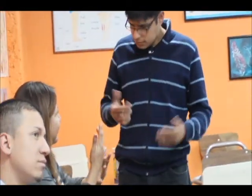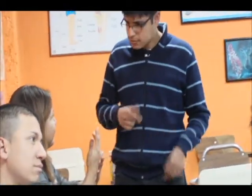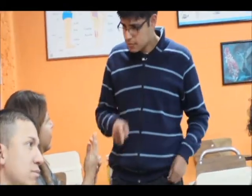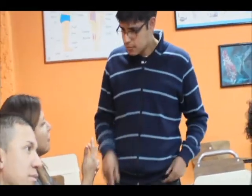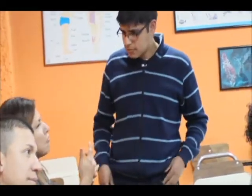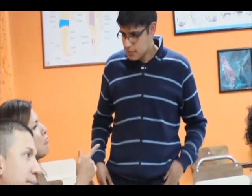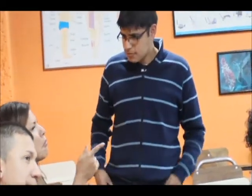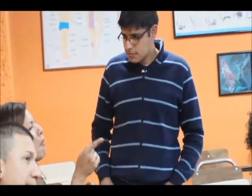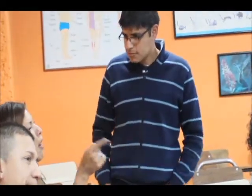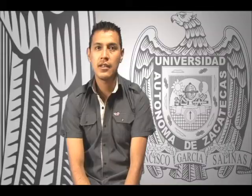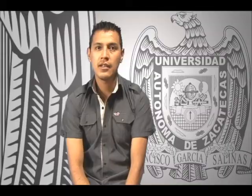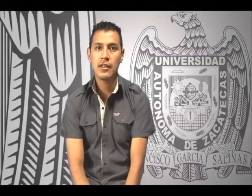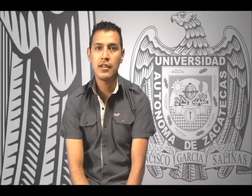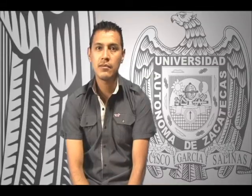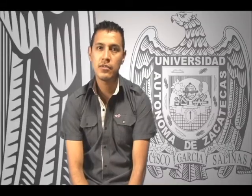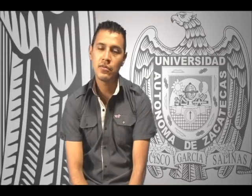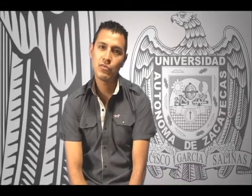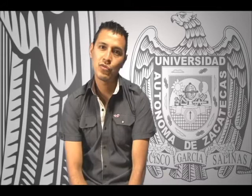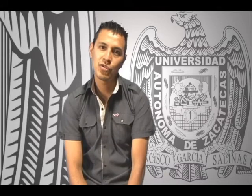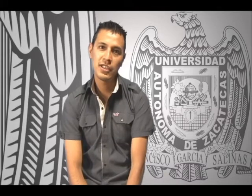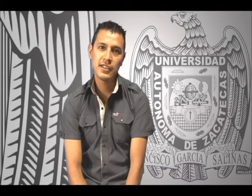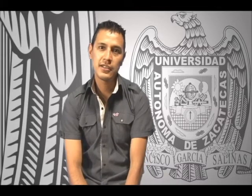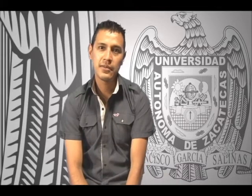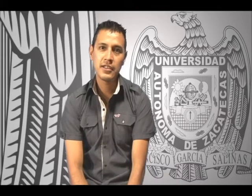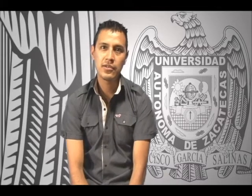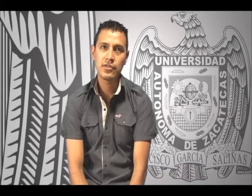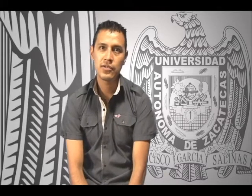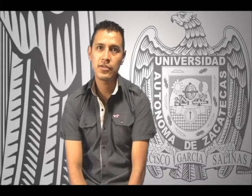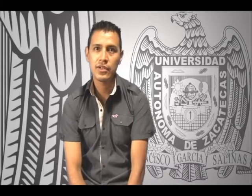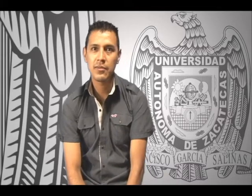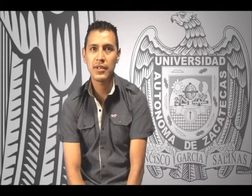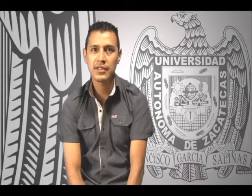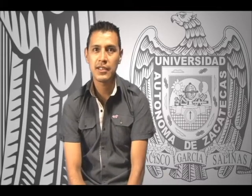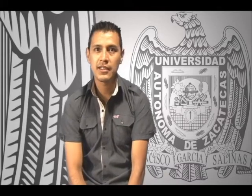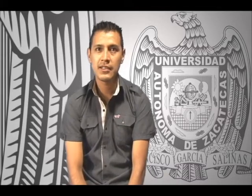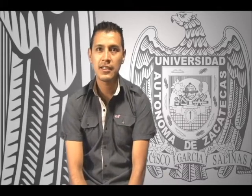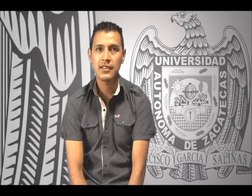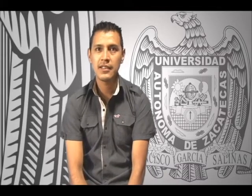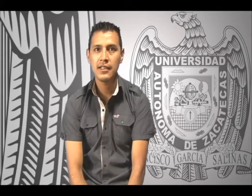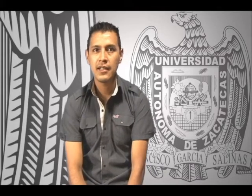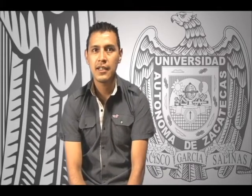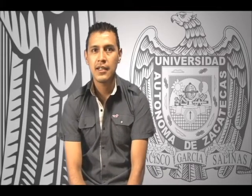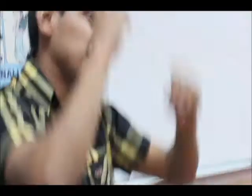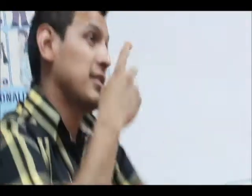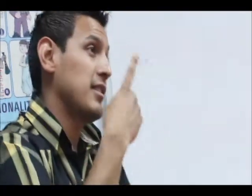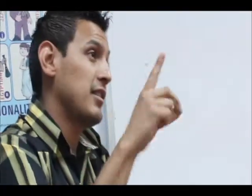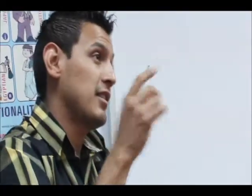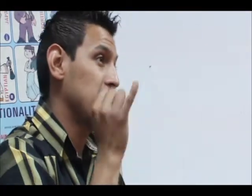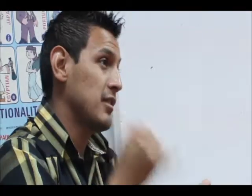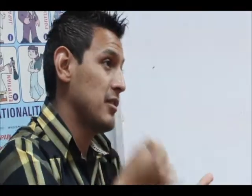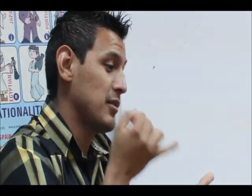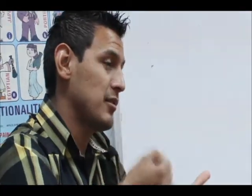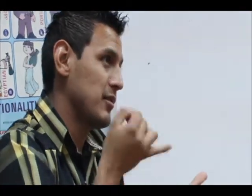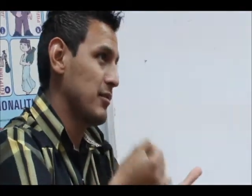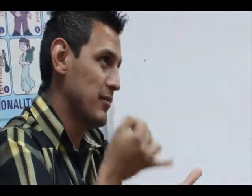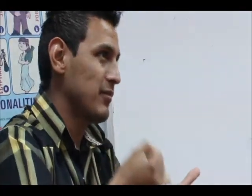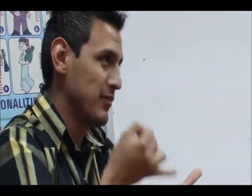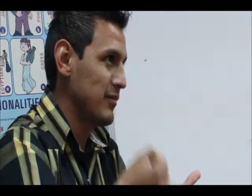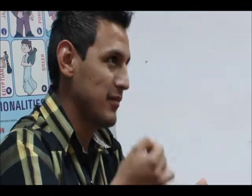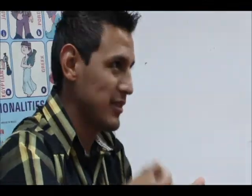buscaba docentes, maestros que impartieran esta clase, pero no encontraban,